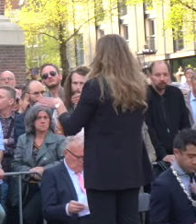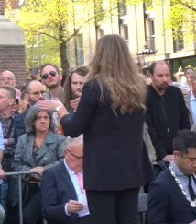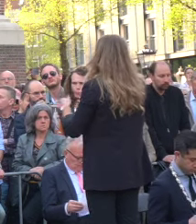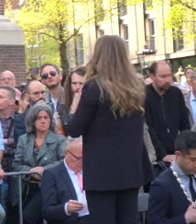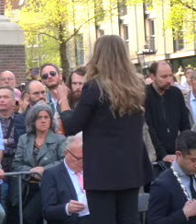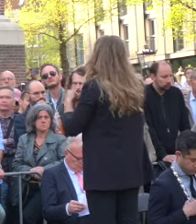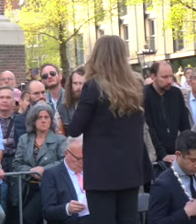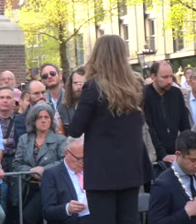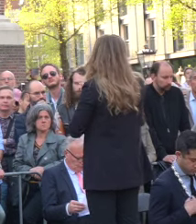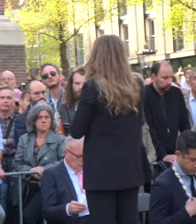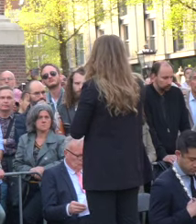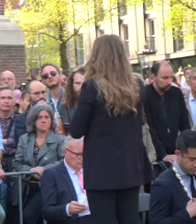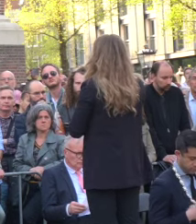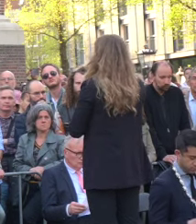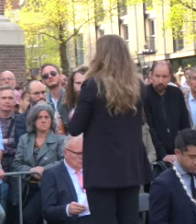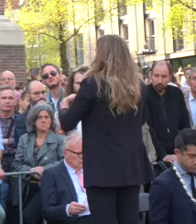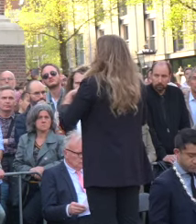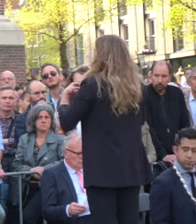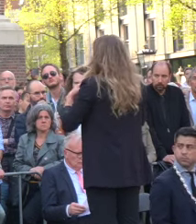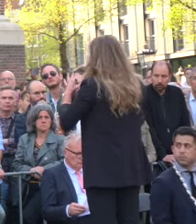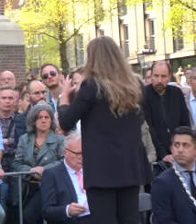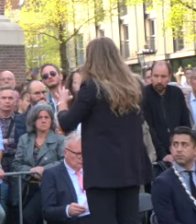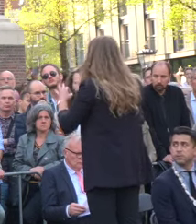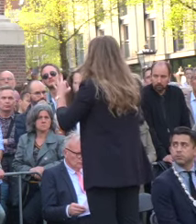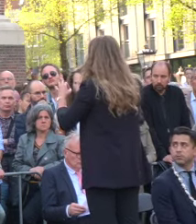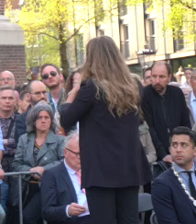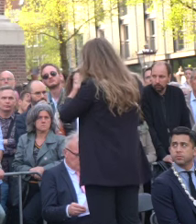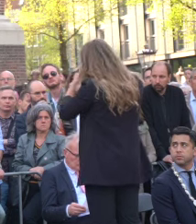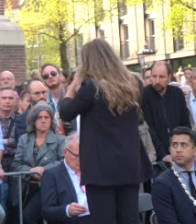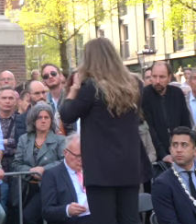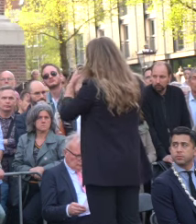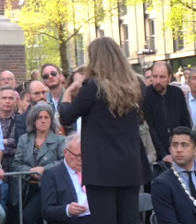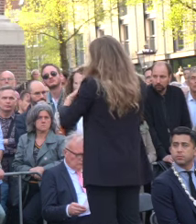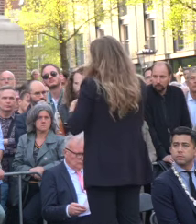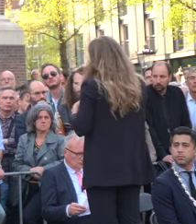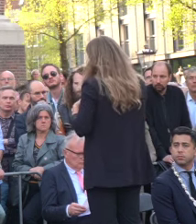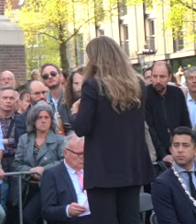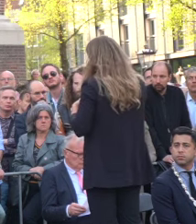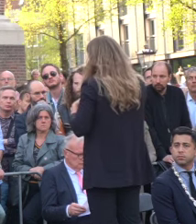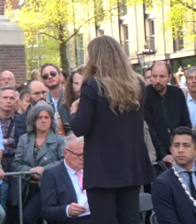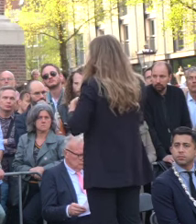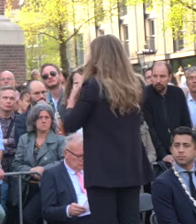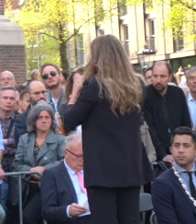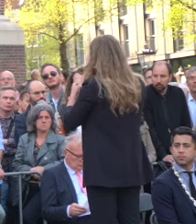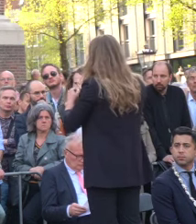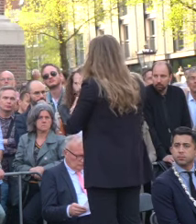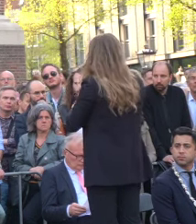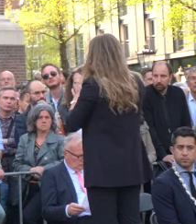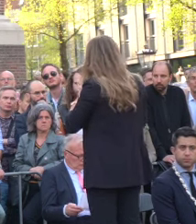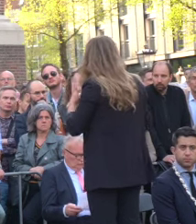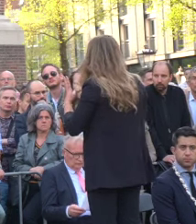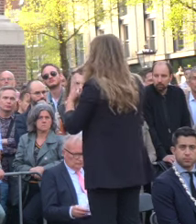als velen van u hele fijne en mooie bijzondere herinneringen koester. Elk jaar weer herdenken wij hier